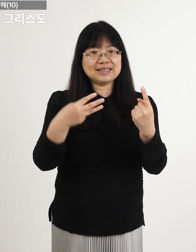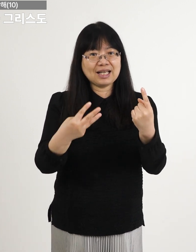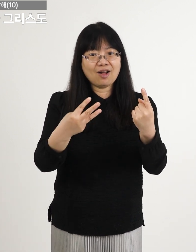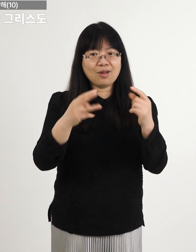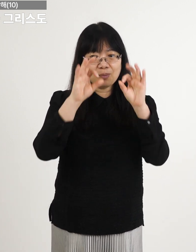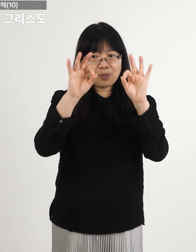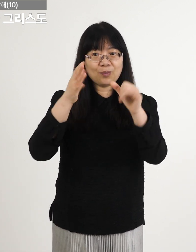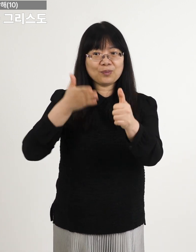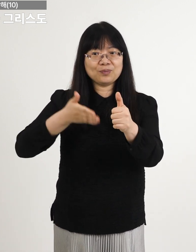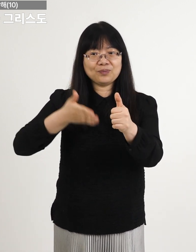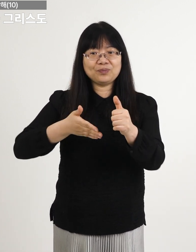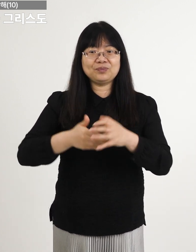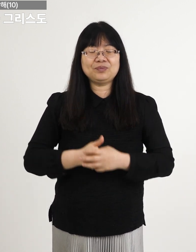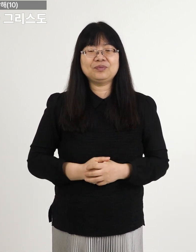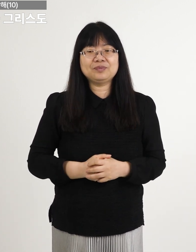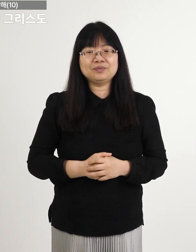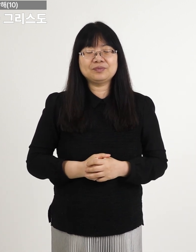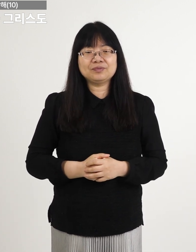보십시다.